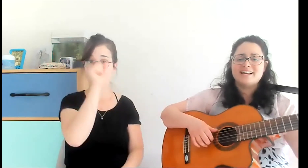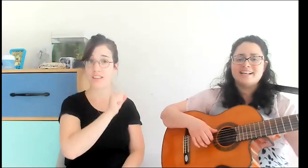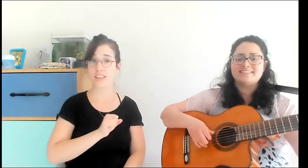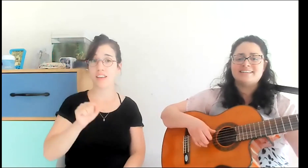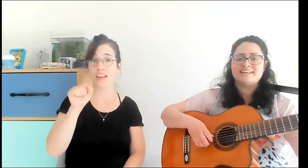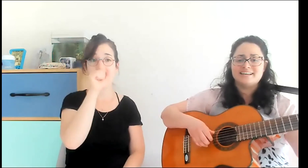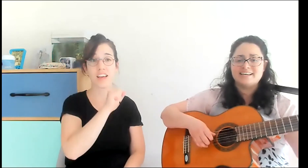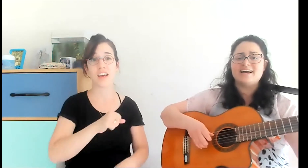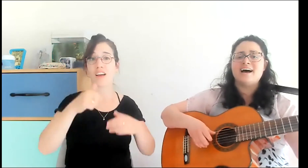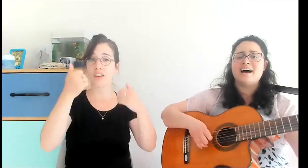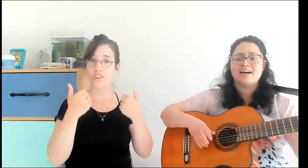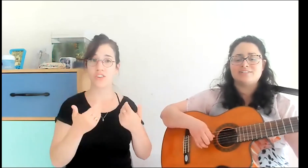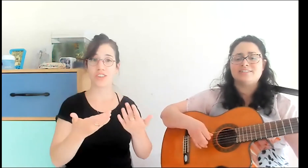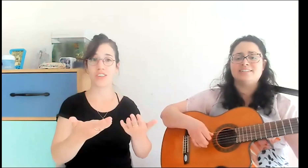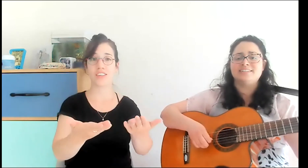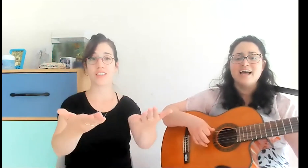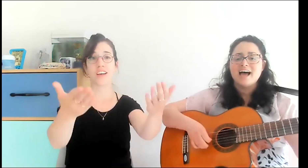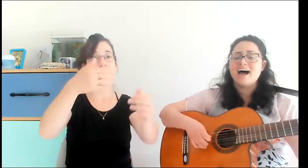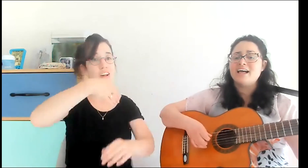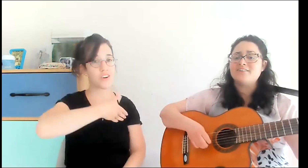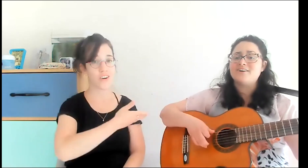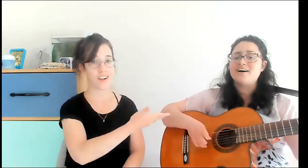ועל זה השיר. על כל